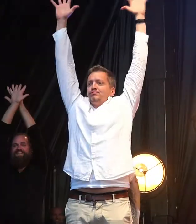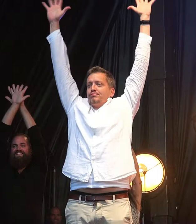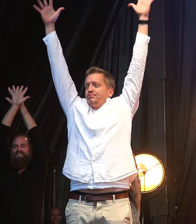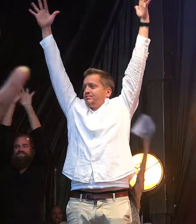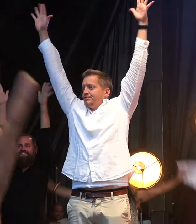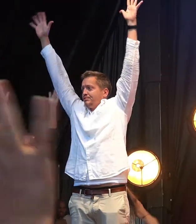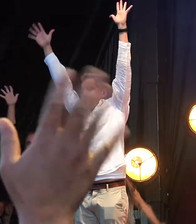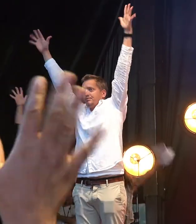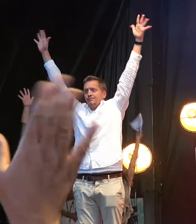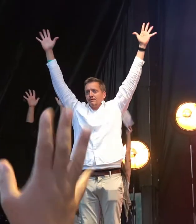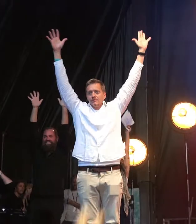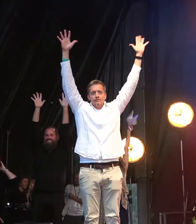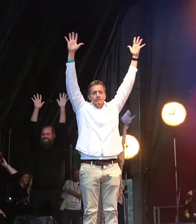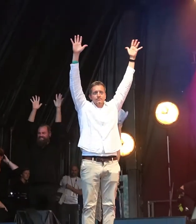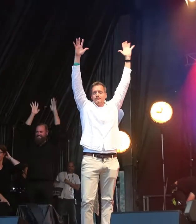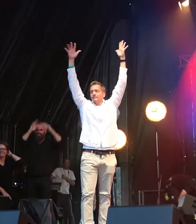Unteilbar! Zwei!